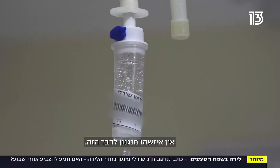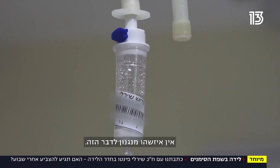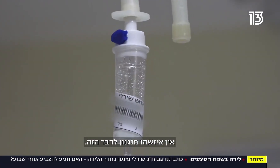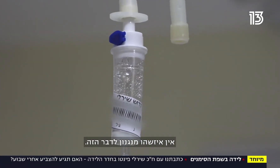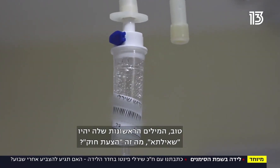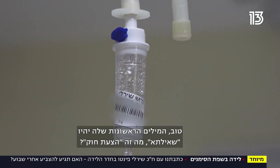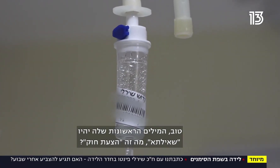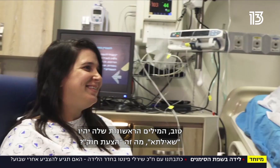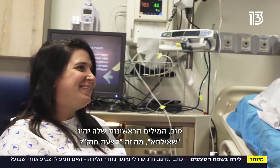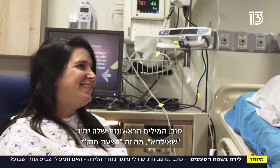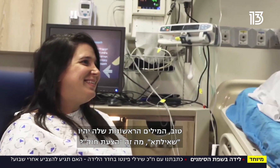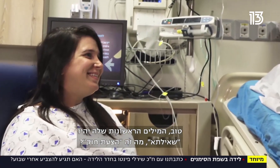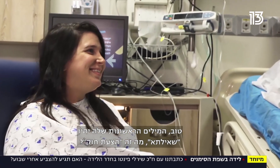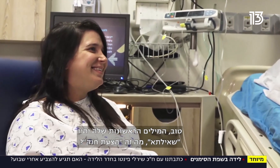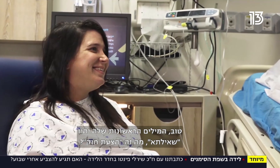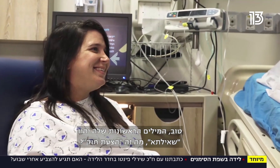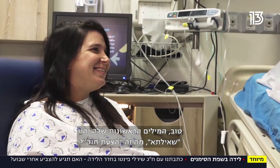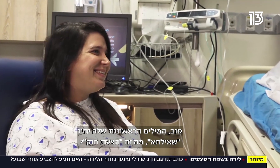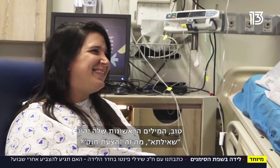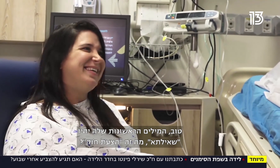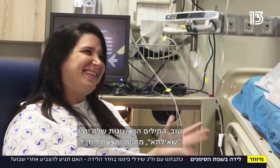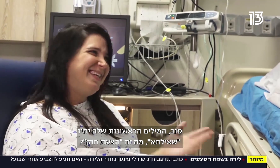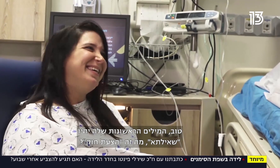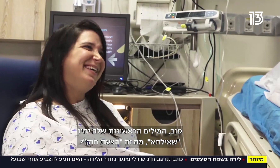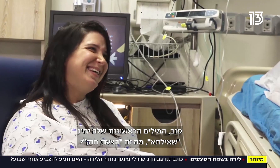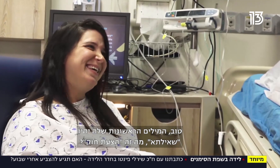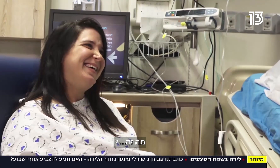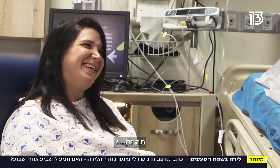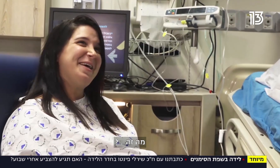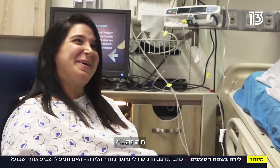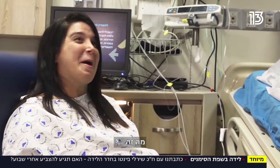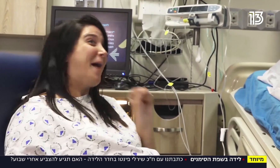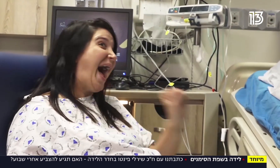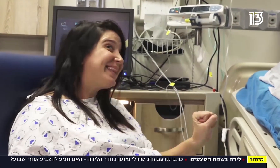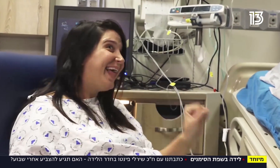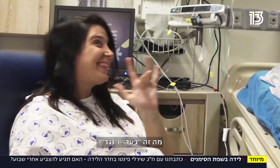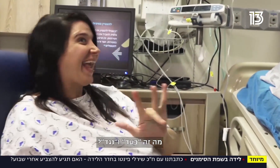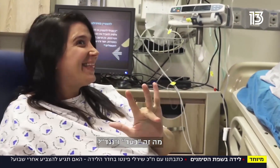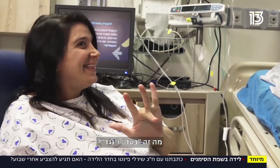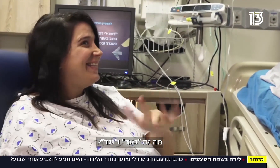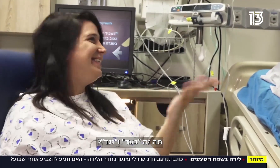לדבר הזה. טוב, המילים הראשונות שלה היו שאילתה, מה זה הצעת חוק, מה זה... מה זה בעד